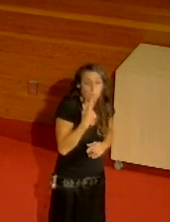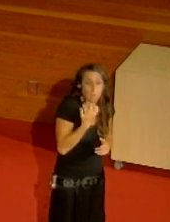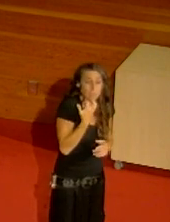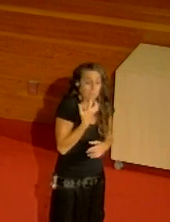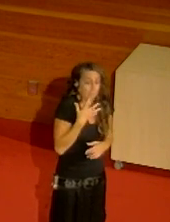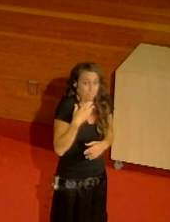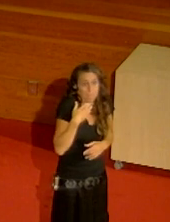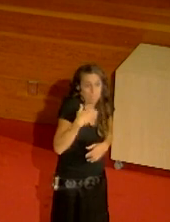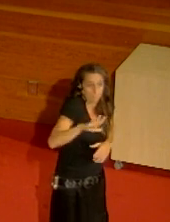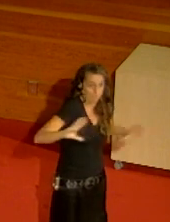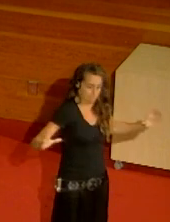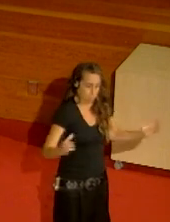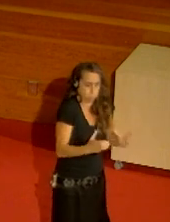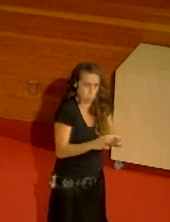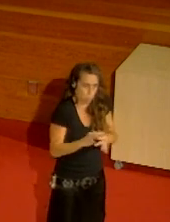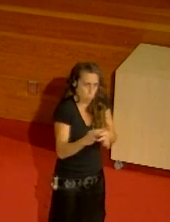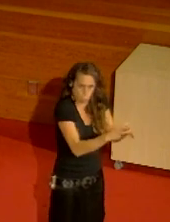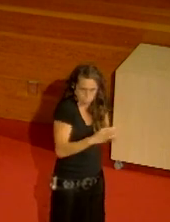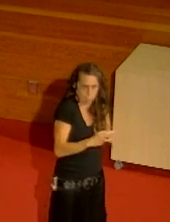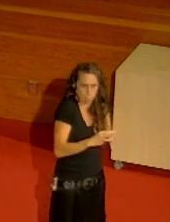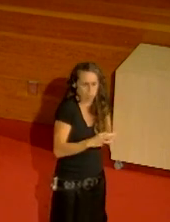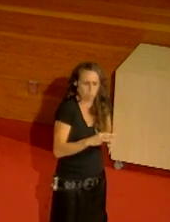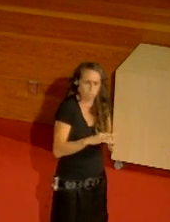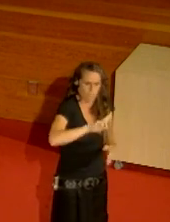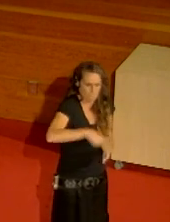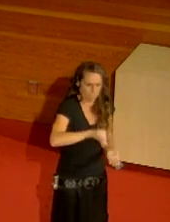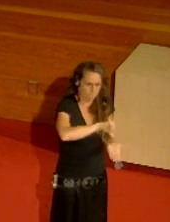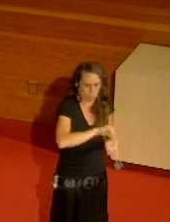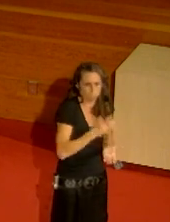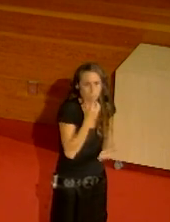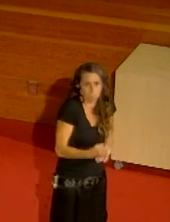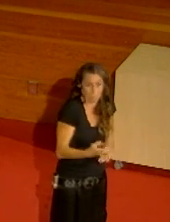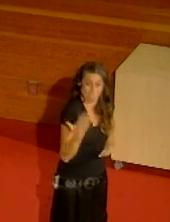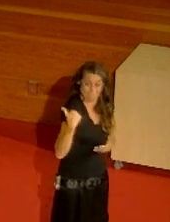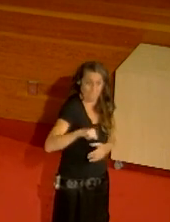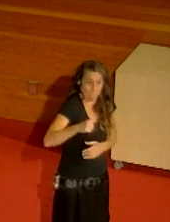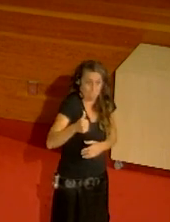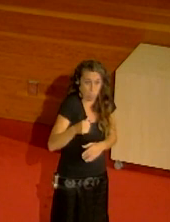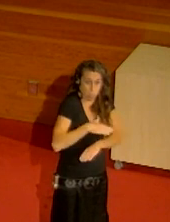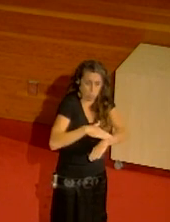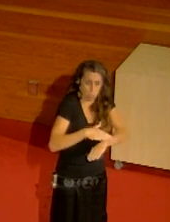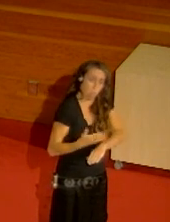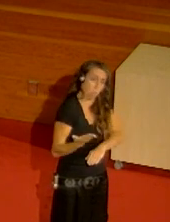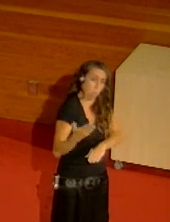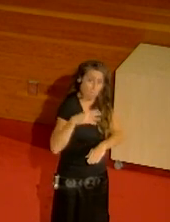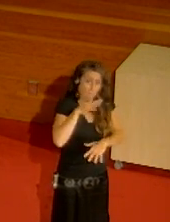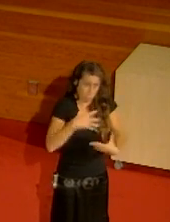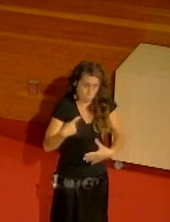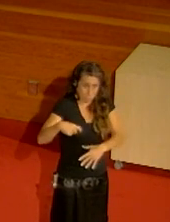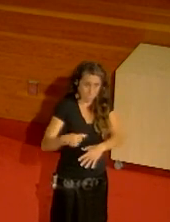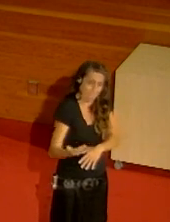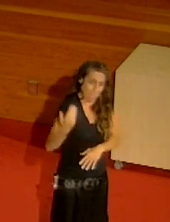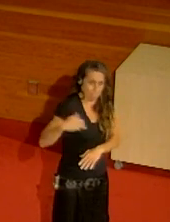la capital del Estado de Israel esta ley fue muy polémica cuando se aprobó se aprobó En el anterior gobierno de netanyahu pero